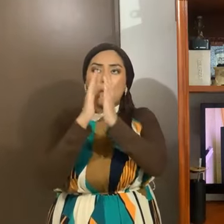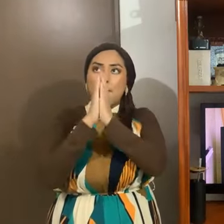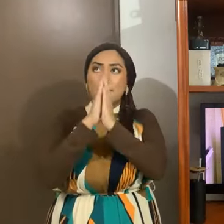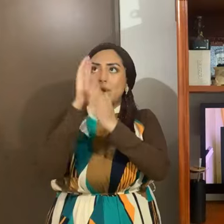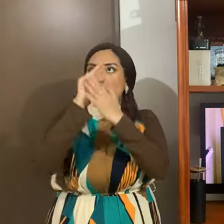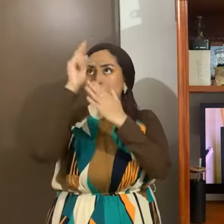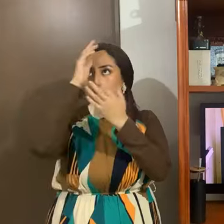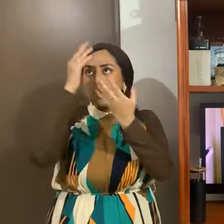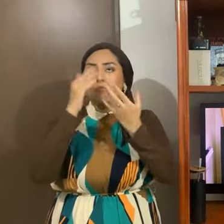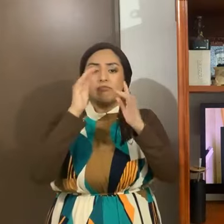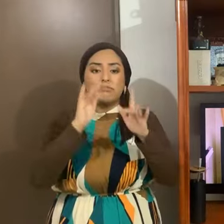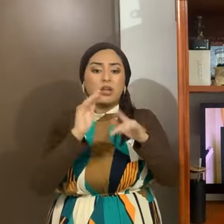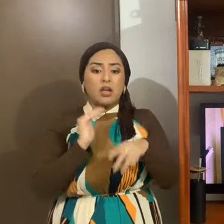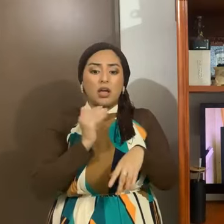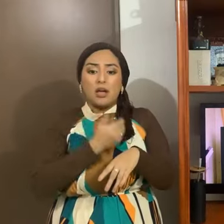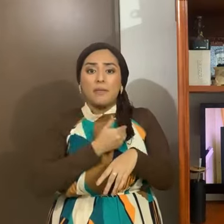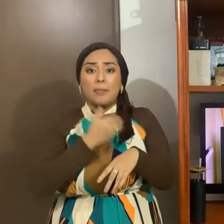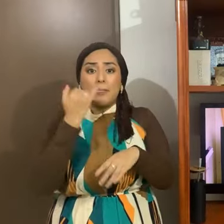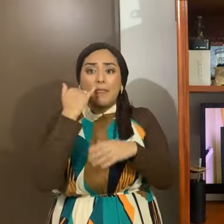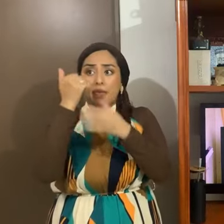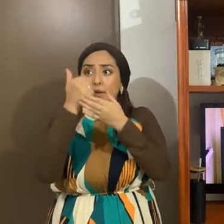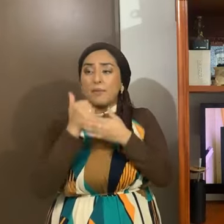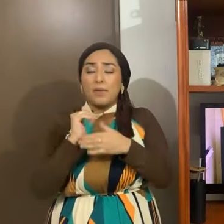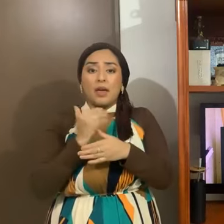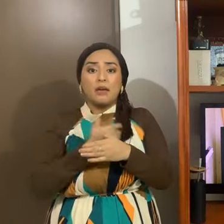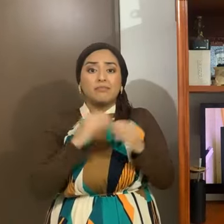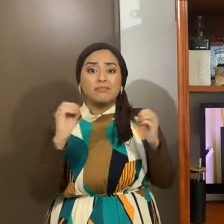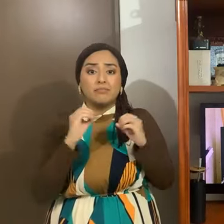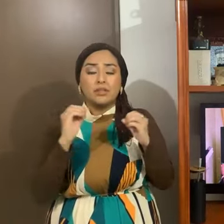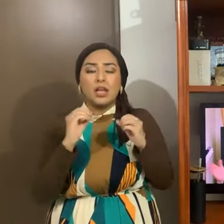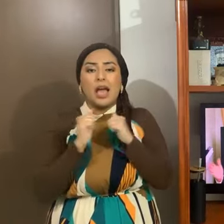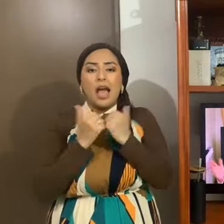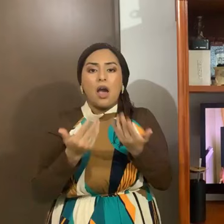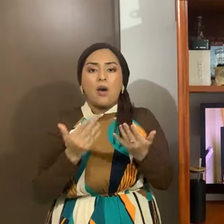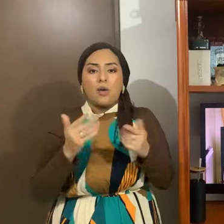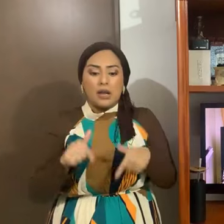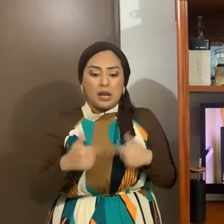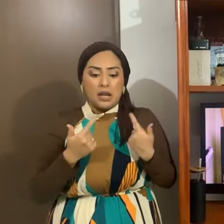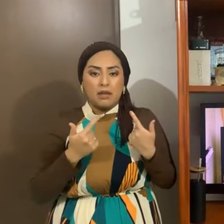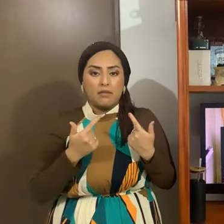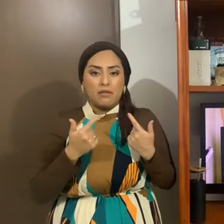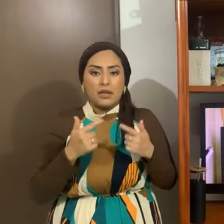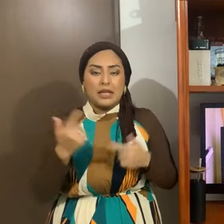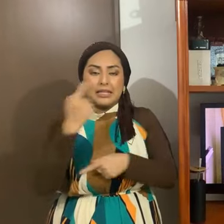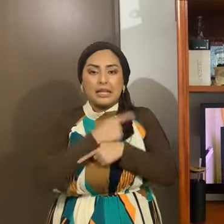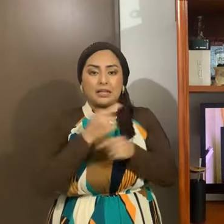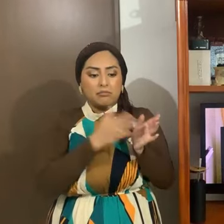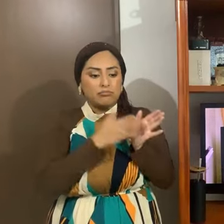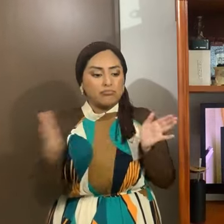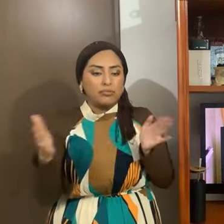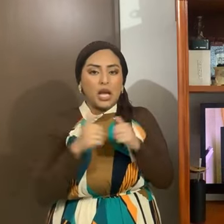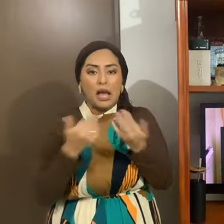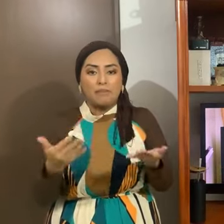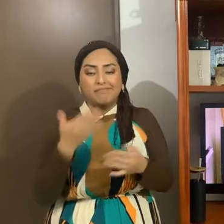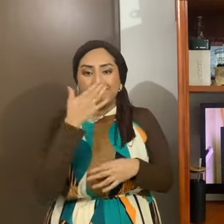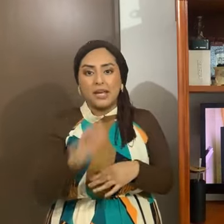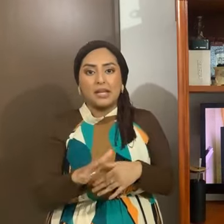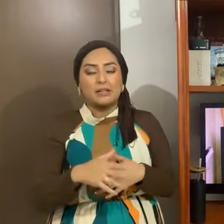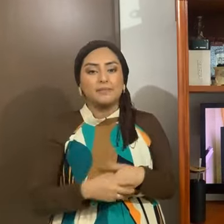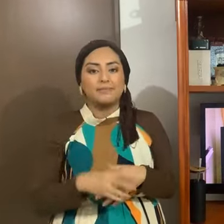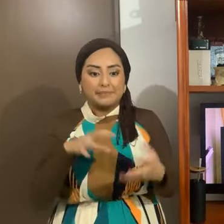tuviera compasión de nosotros, que estuviera con nosotros, que nos bendijera? ¿Cómo será el resto del día, amados Sajín?